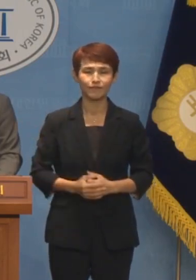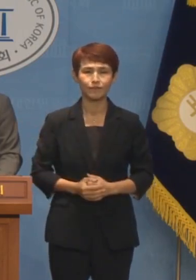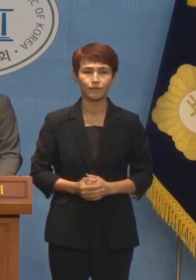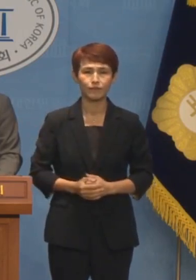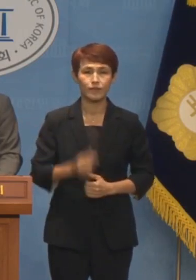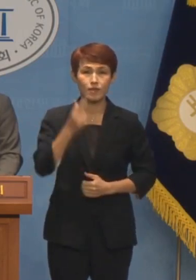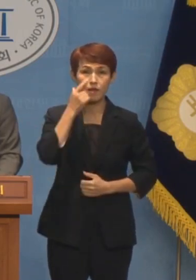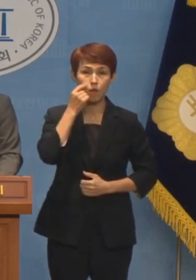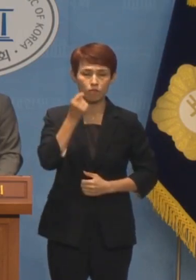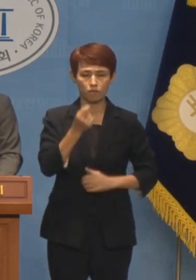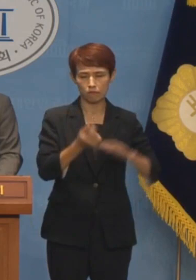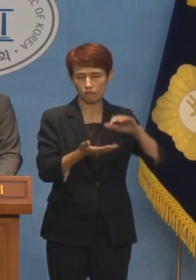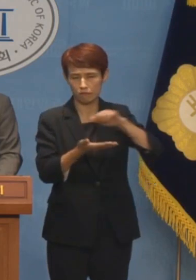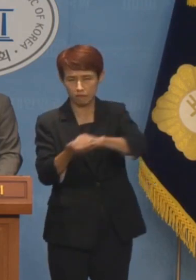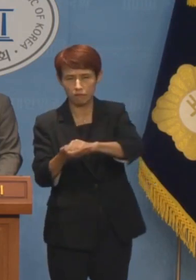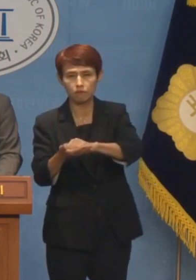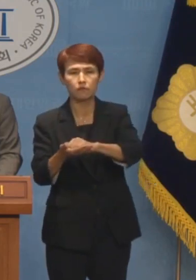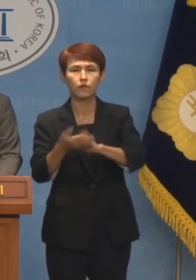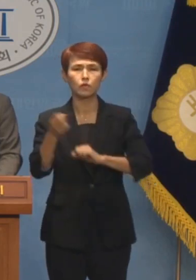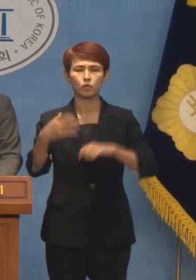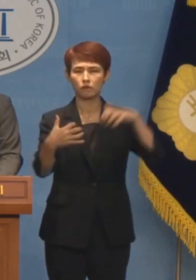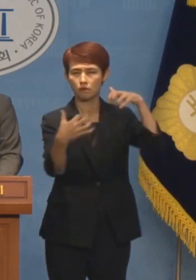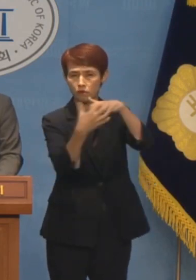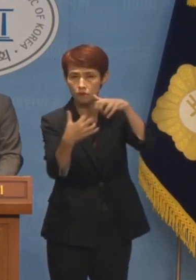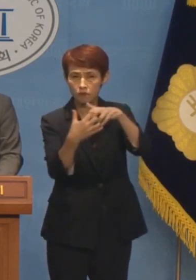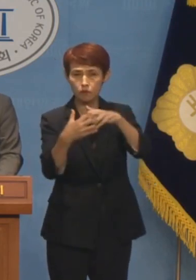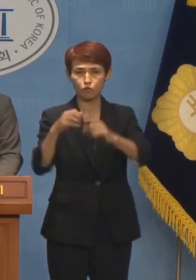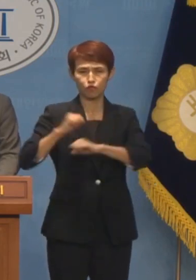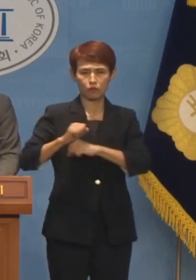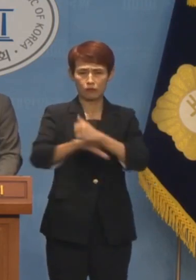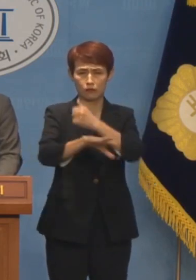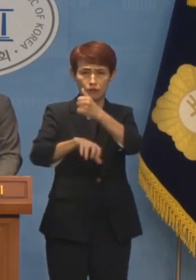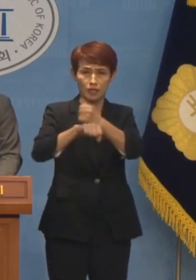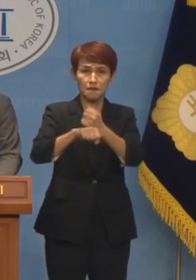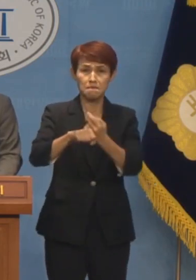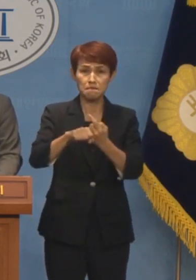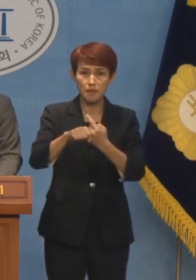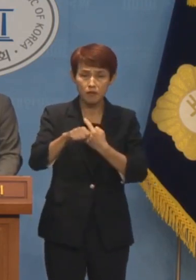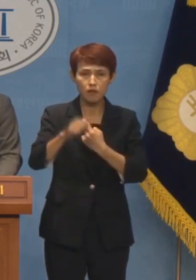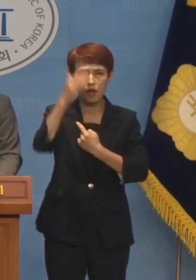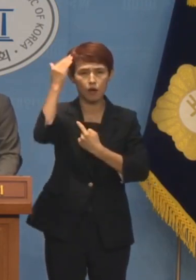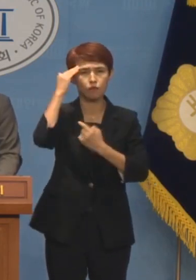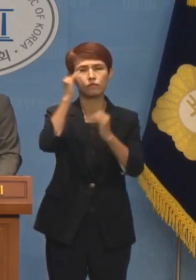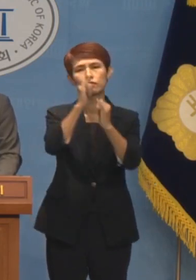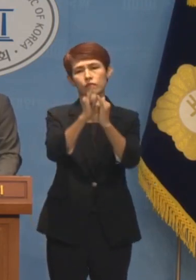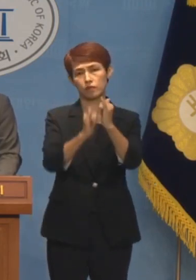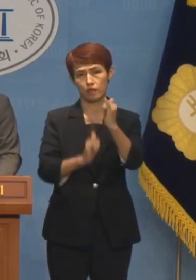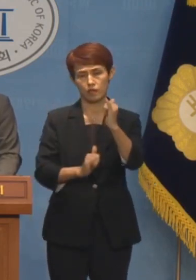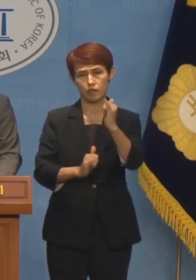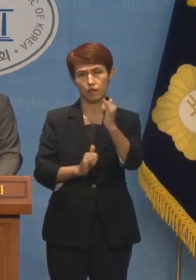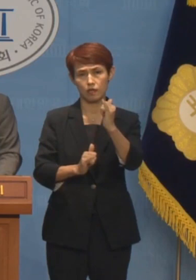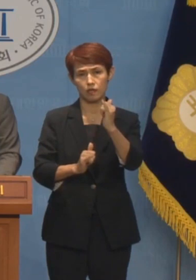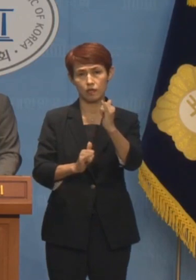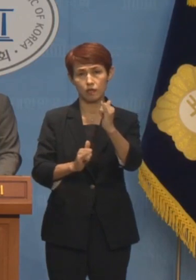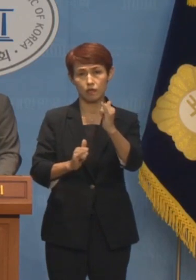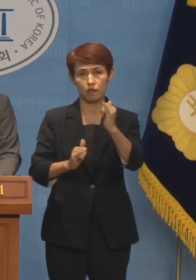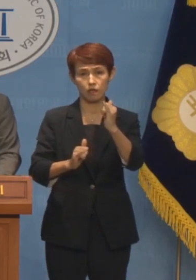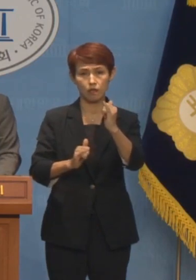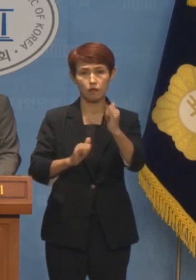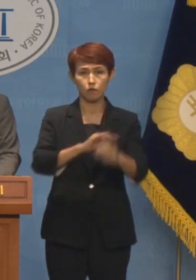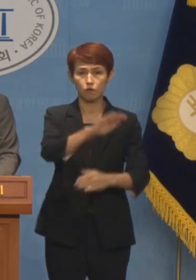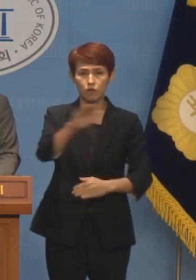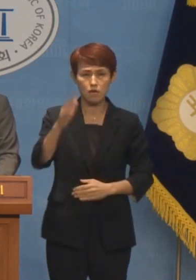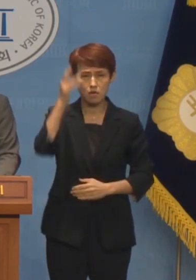일제 식민지배와 전쟁, 군부 독재를 겪은 대한민국의 근현대사가 우리에게 남긴